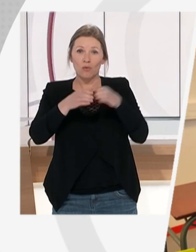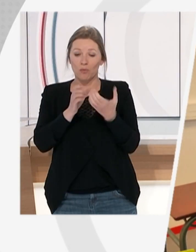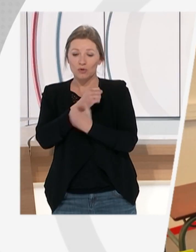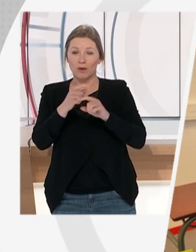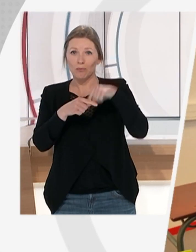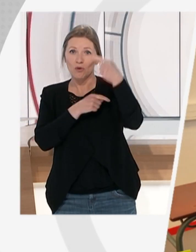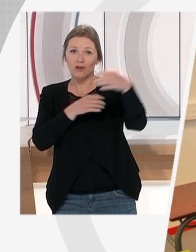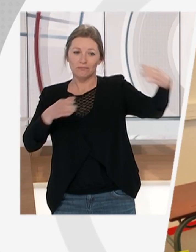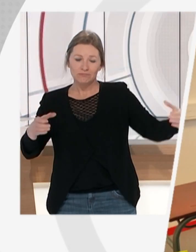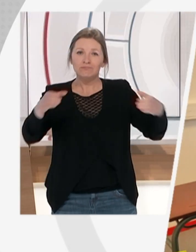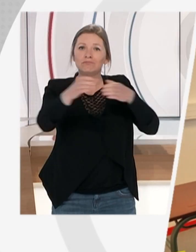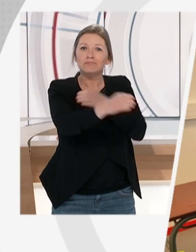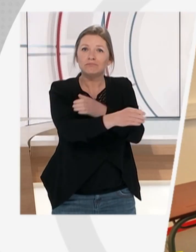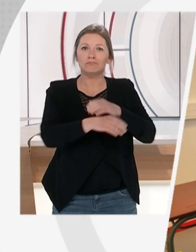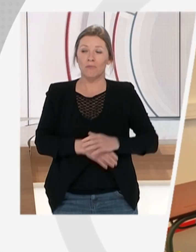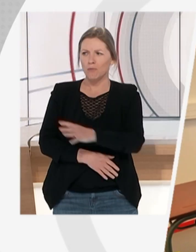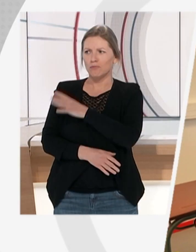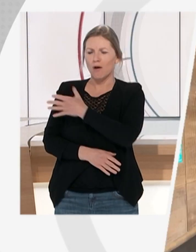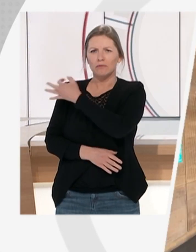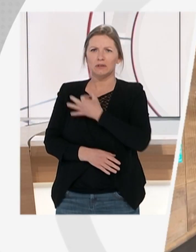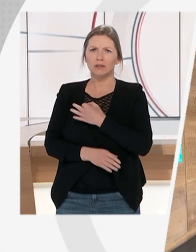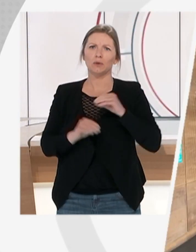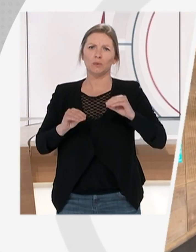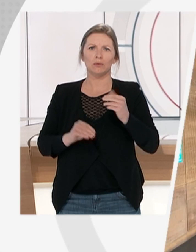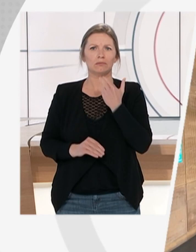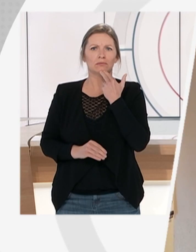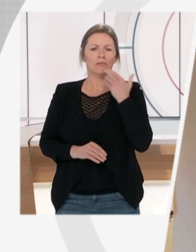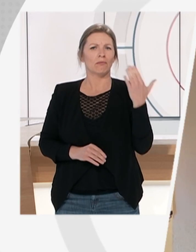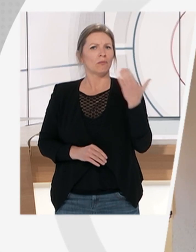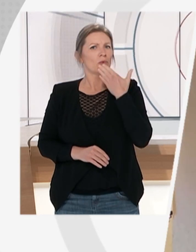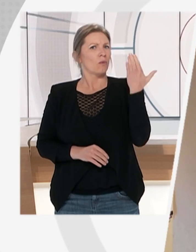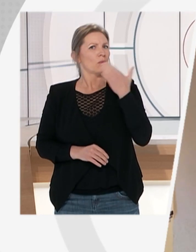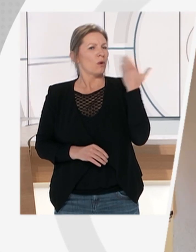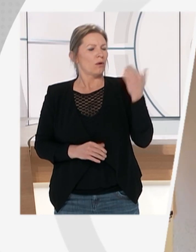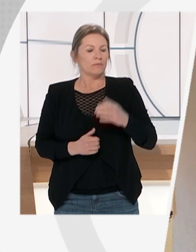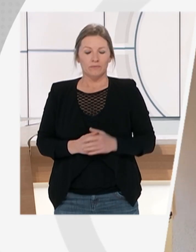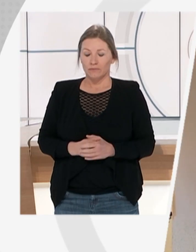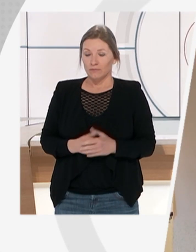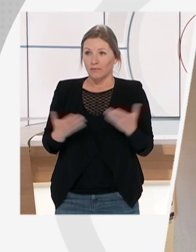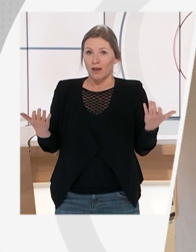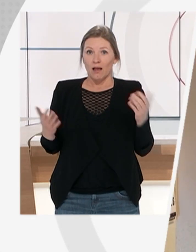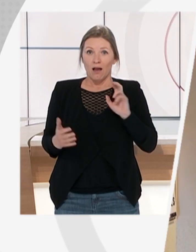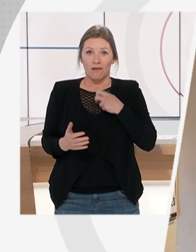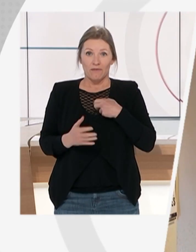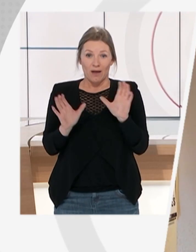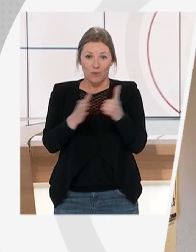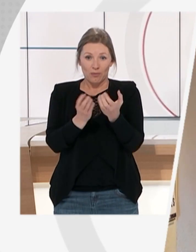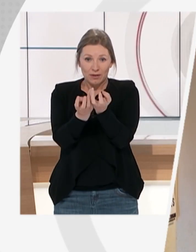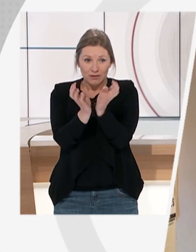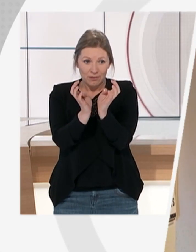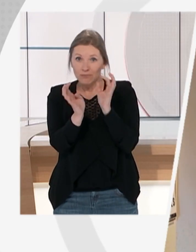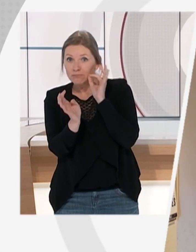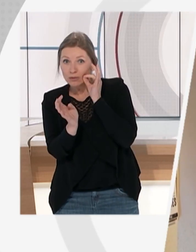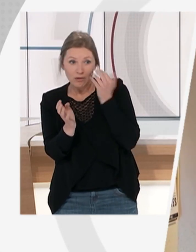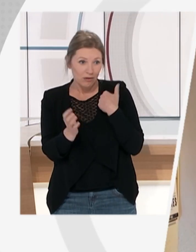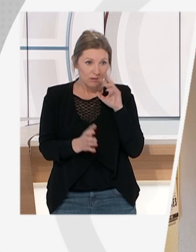cette enseignante, la qualité du cours est bien meilleure. On voit tout de suite la réaction face à ce qu'on dit. Est-ce qu'on est parfaitement